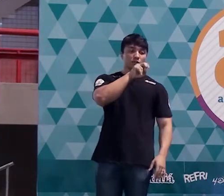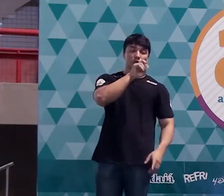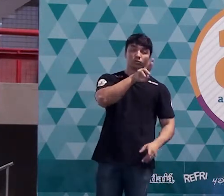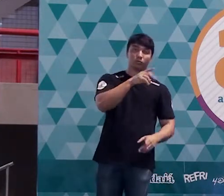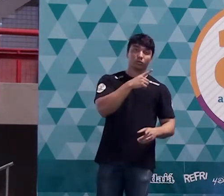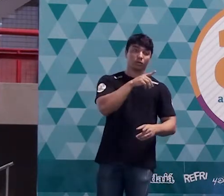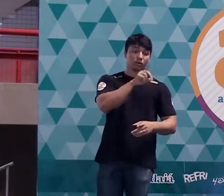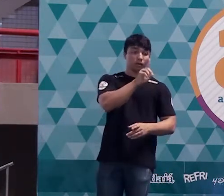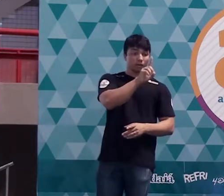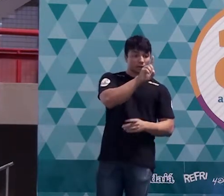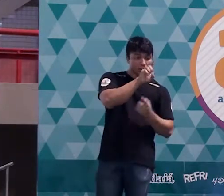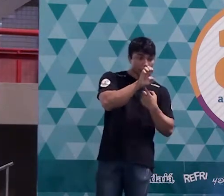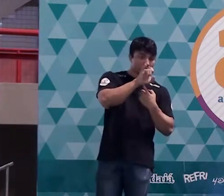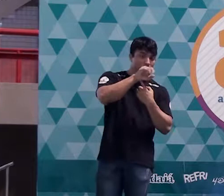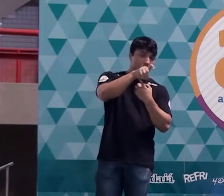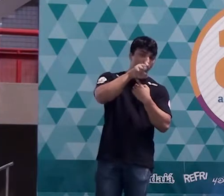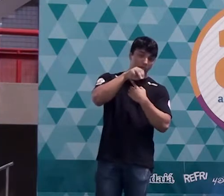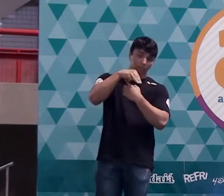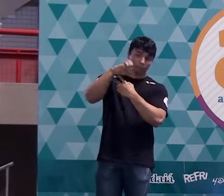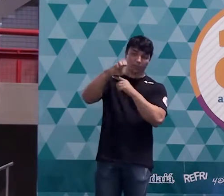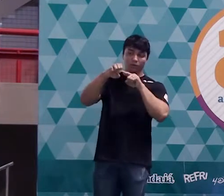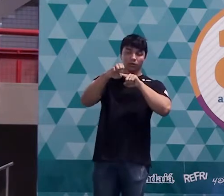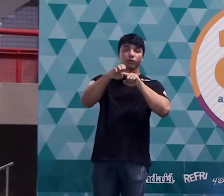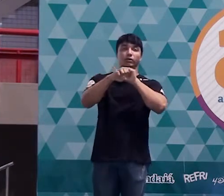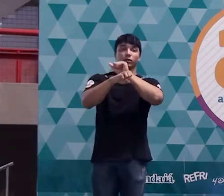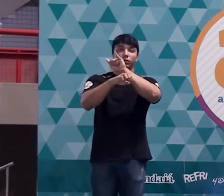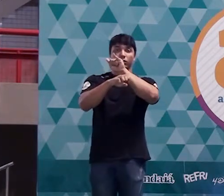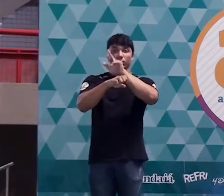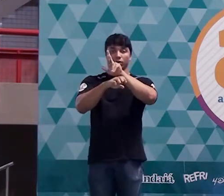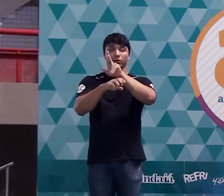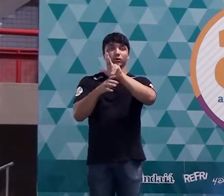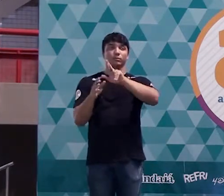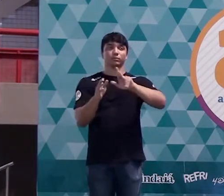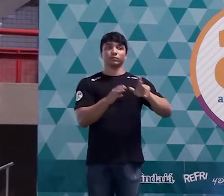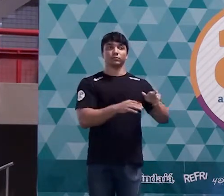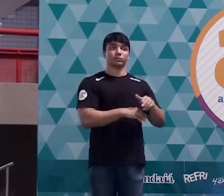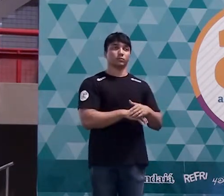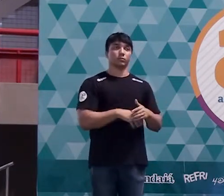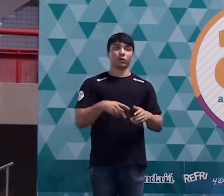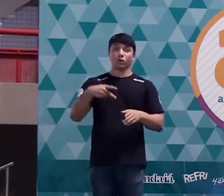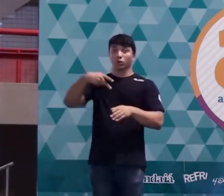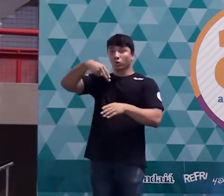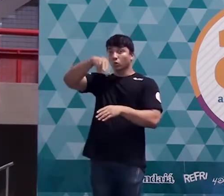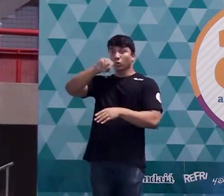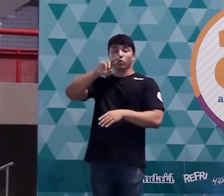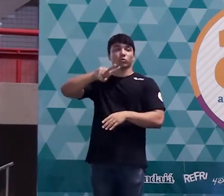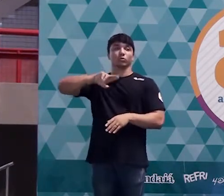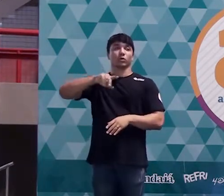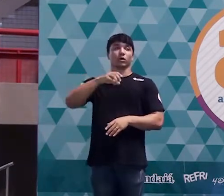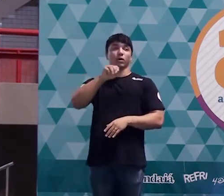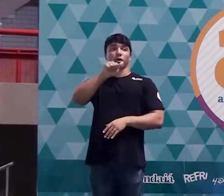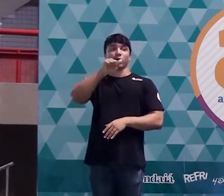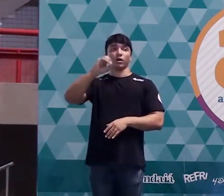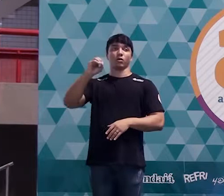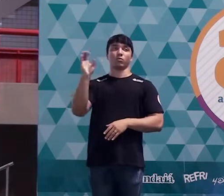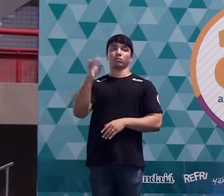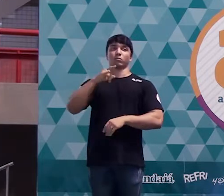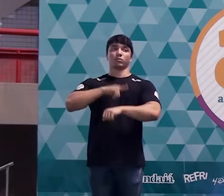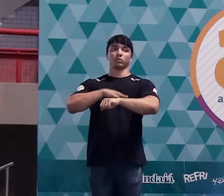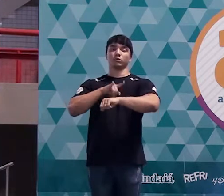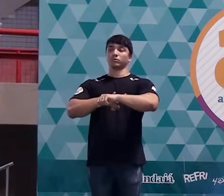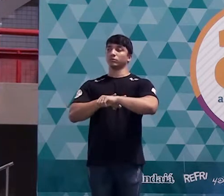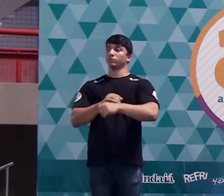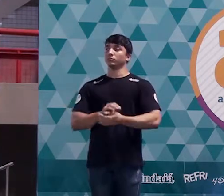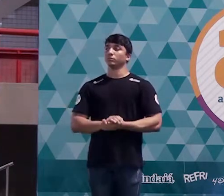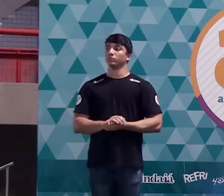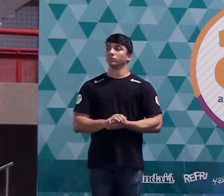é deixe-me ir. Segundo, que não é no banheiro, é ao banheiro. E quando